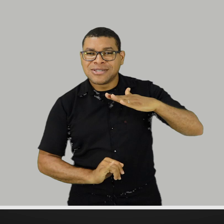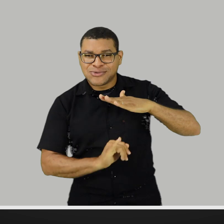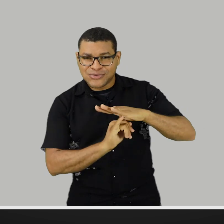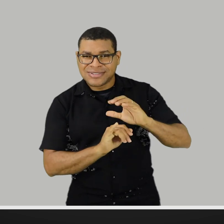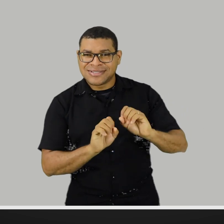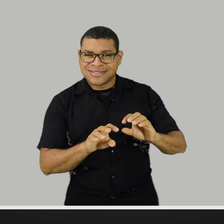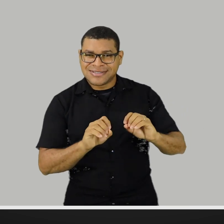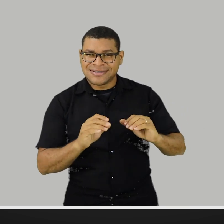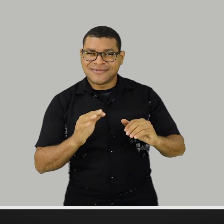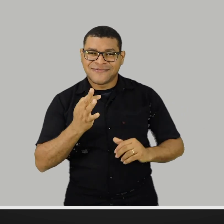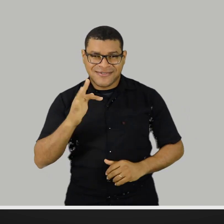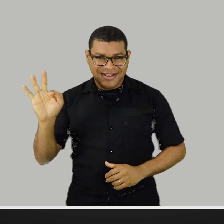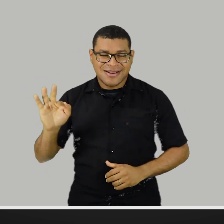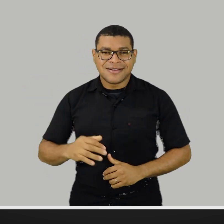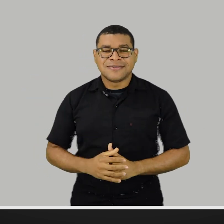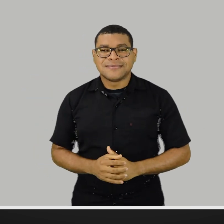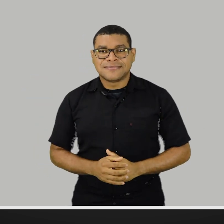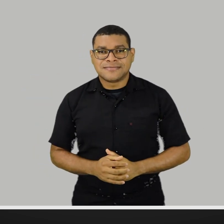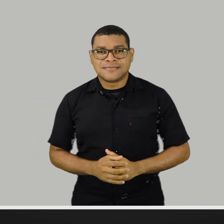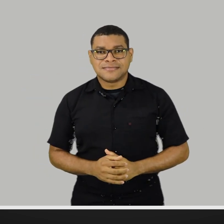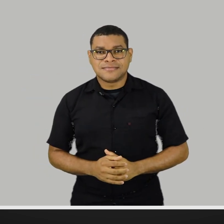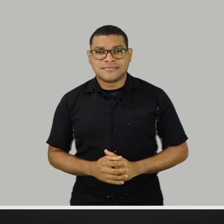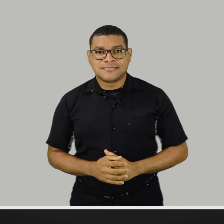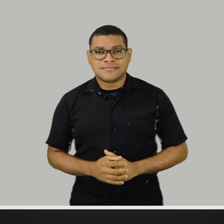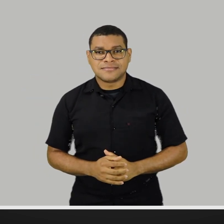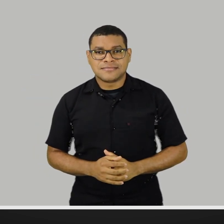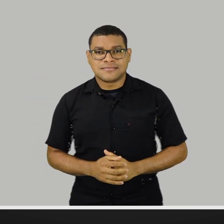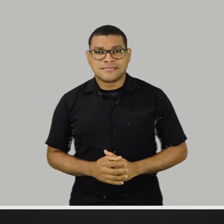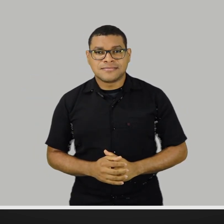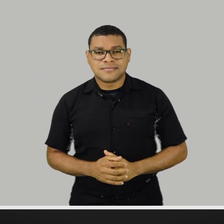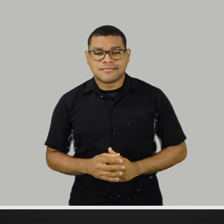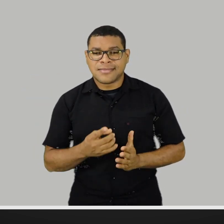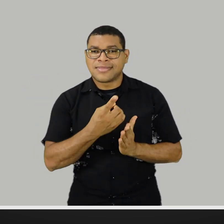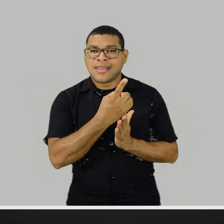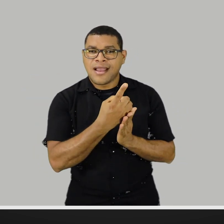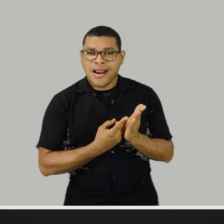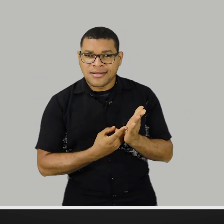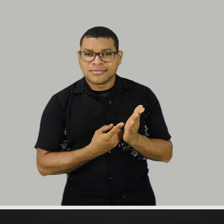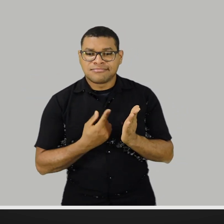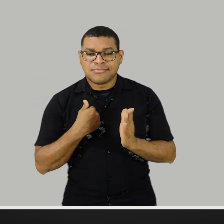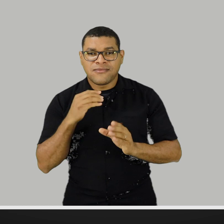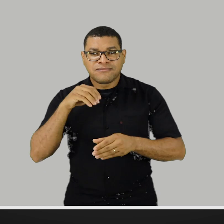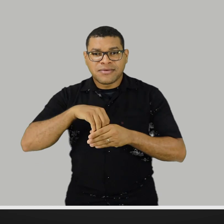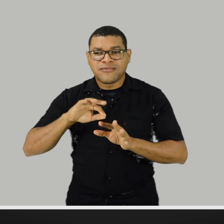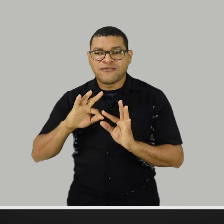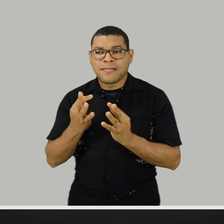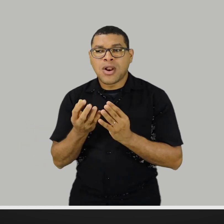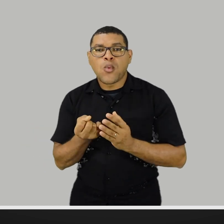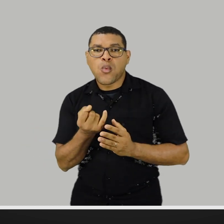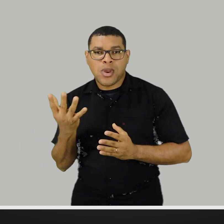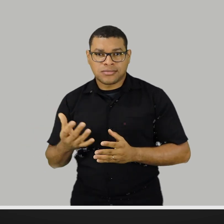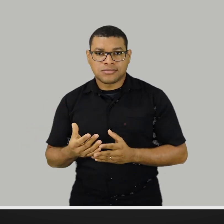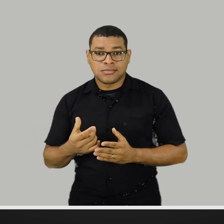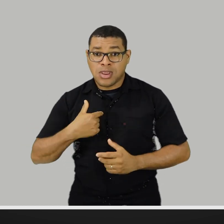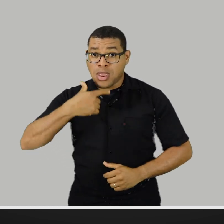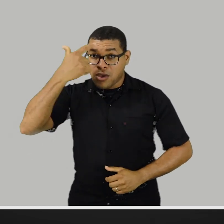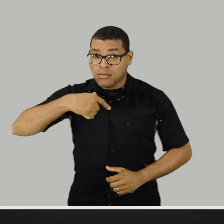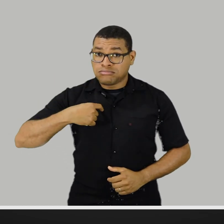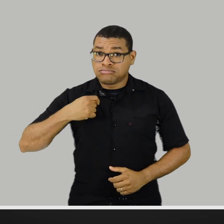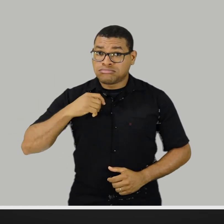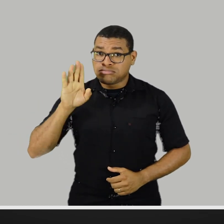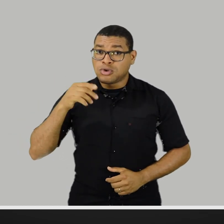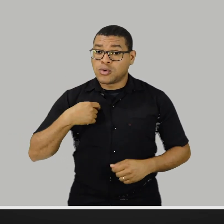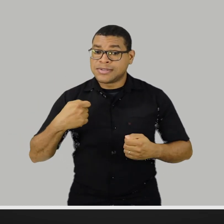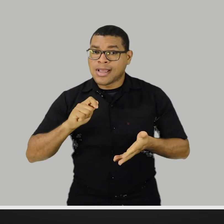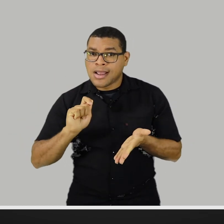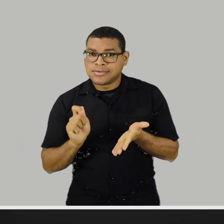um declaração de composição familiar assinada pelo próprio candidato atestando sob